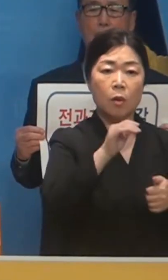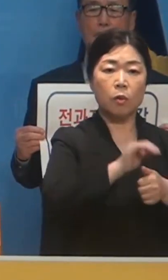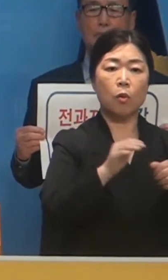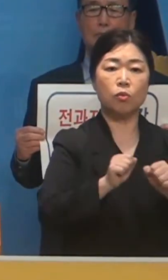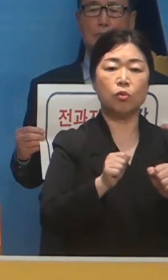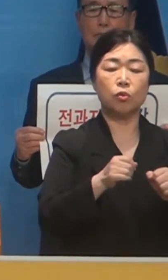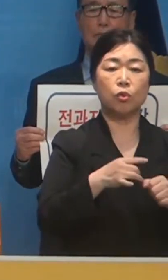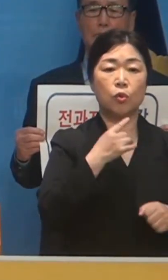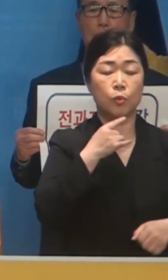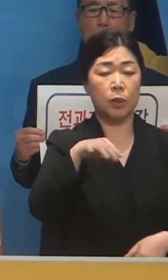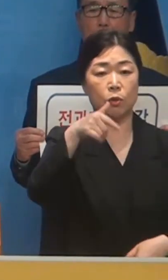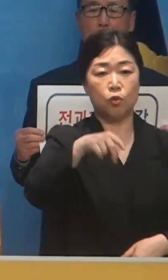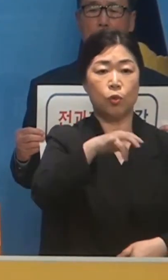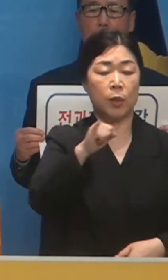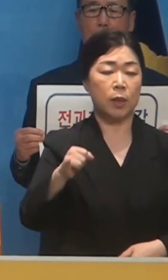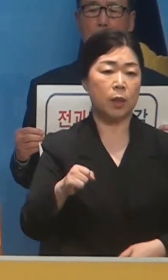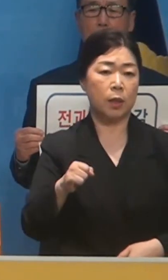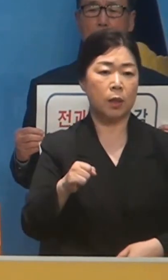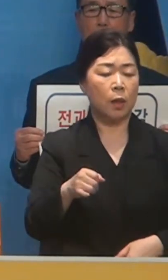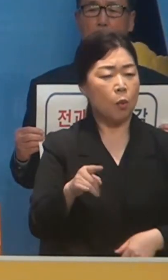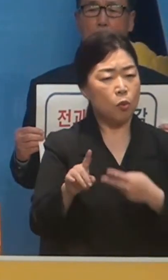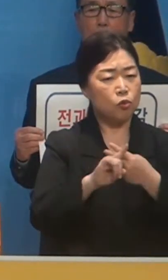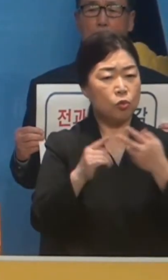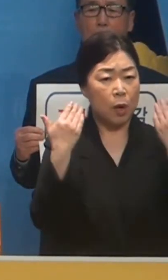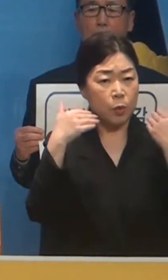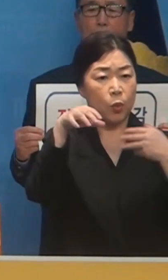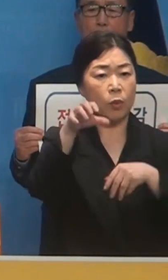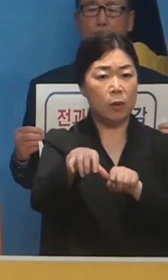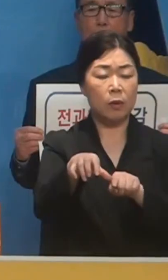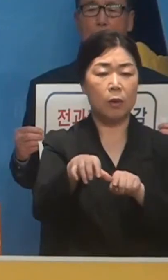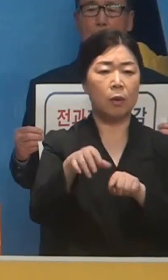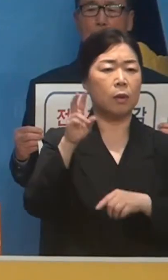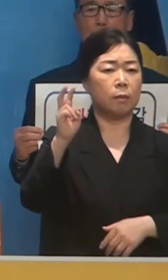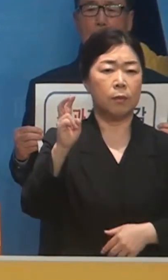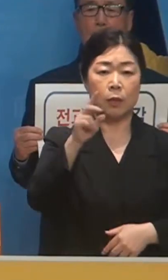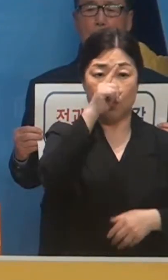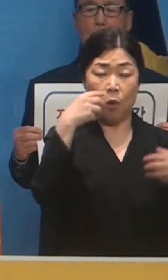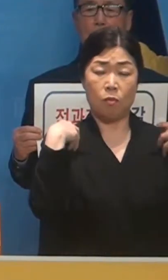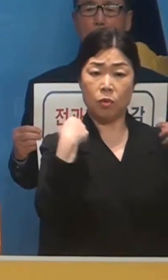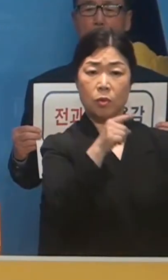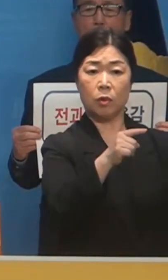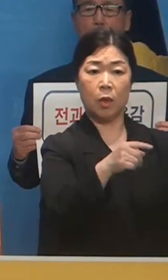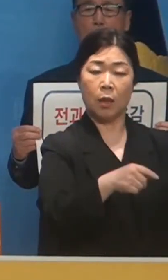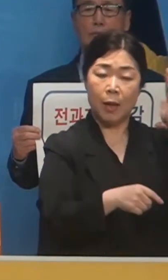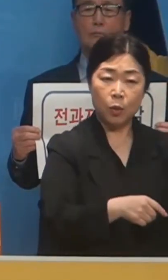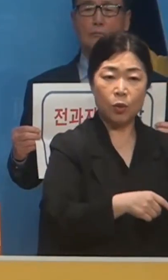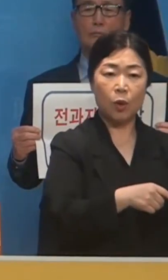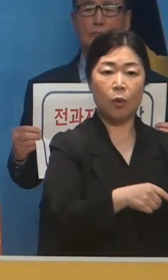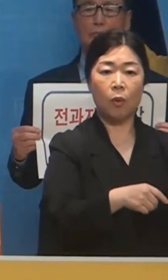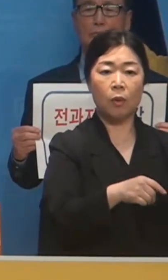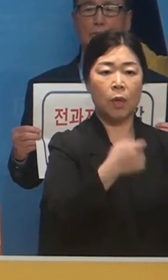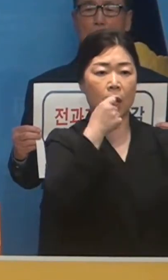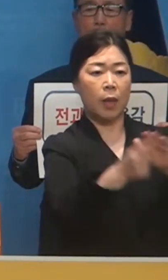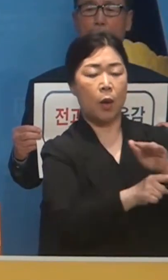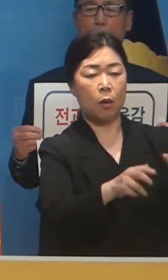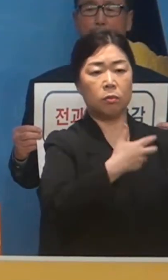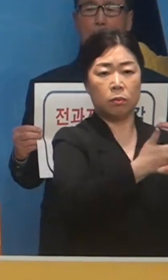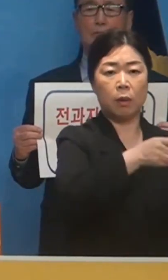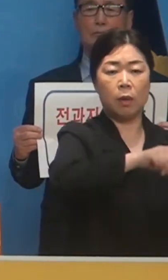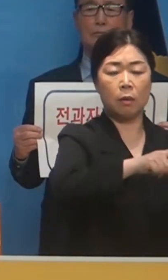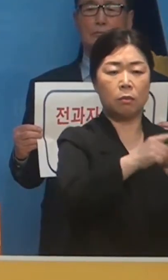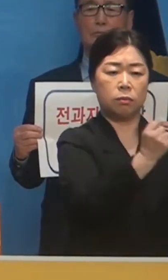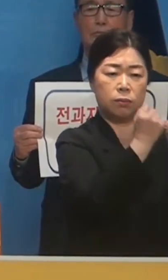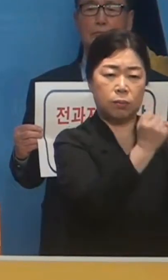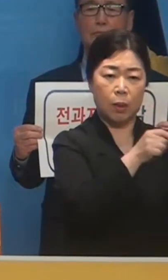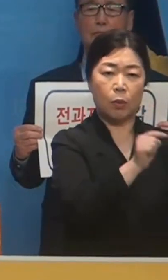경상북도 구미시 소재 모 중학교에서 정부에 대한 대통령의 계엄령에 대해서 설명하면서